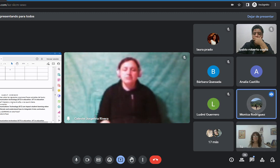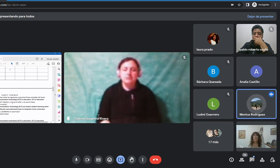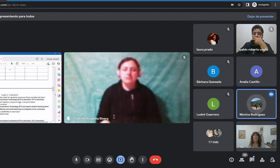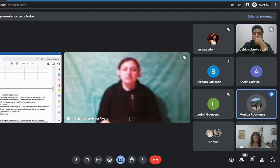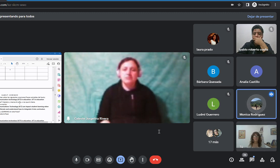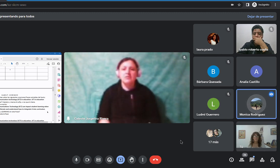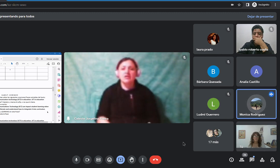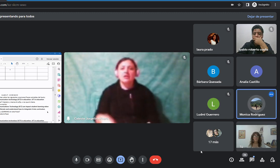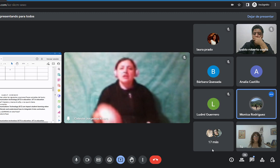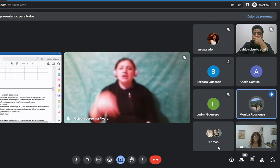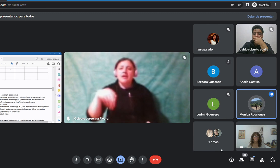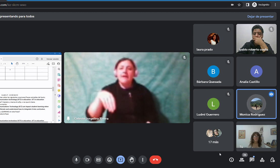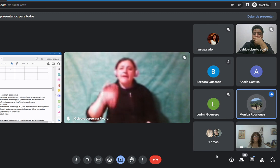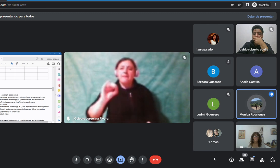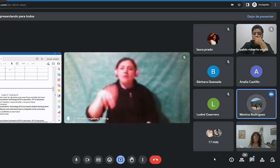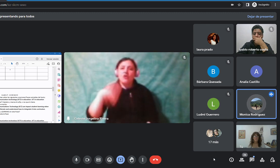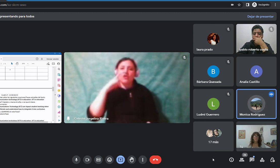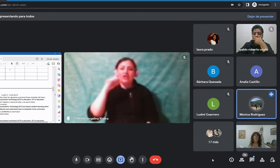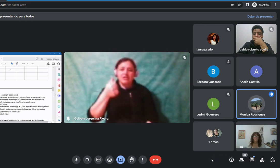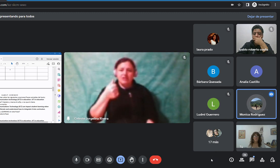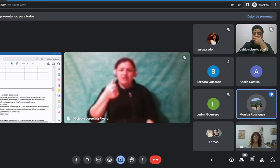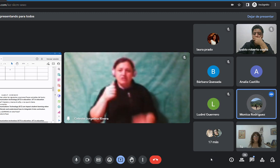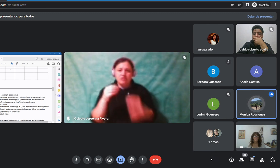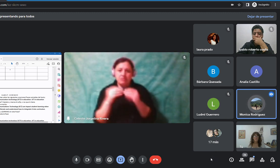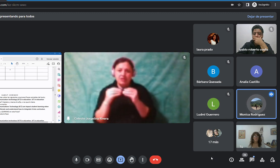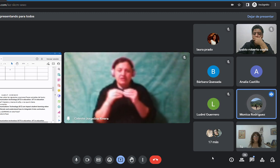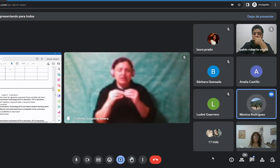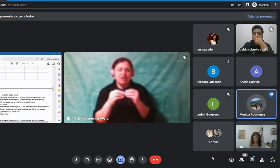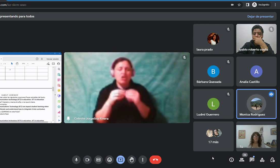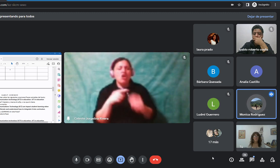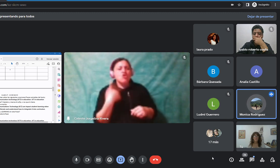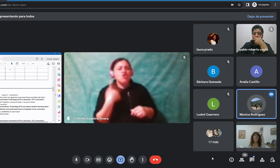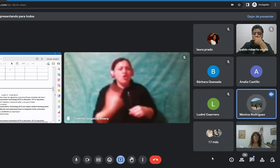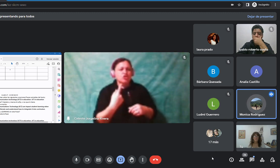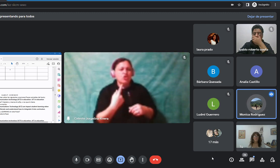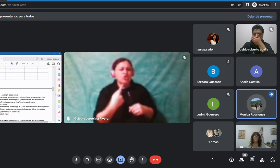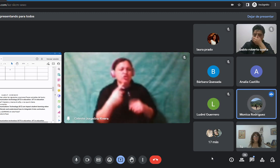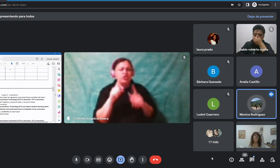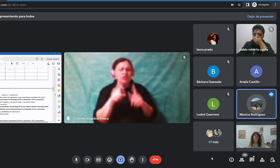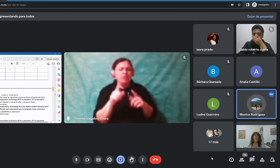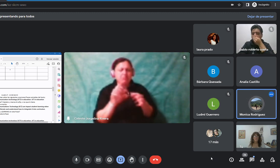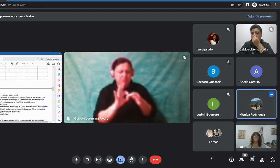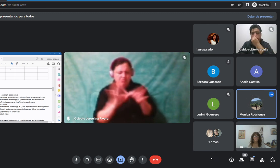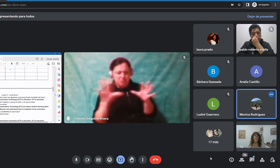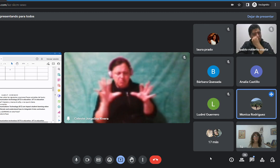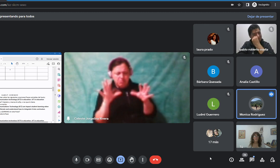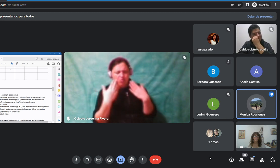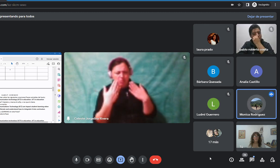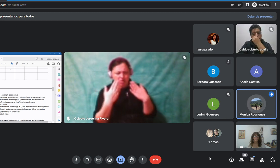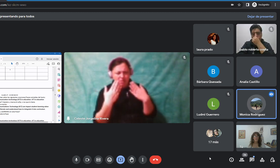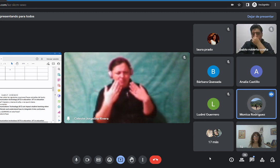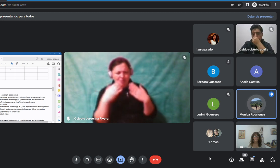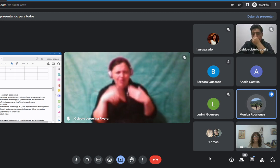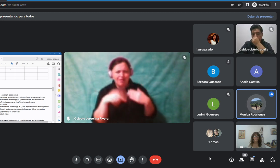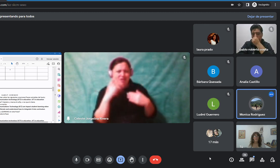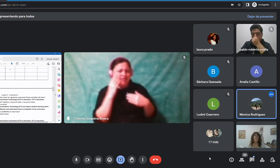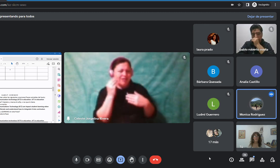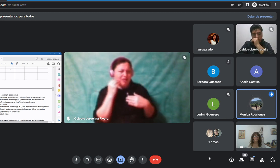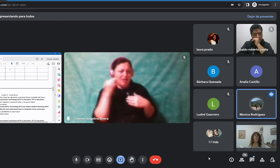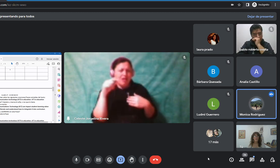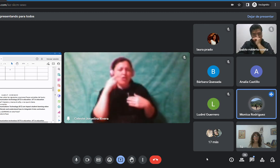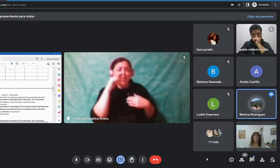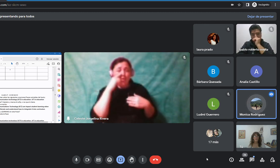Nosotros, digamos, podemos también rendir libre de esta manera, ¿no? En inglés, ahora en la fecha de junio,